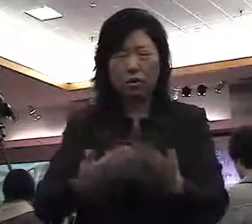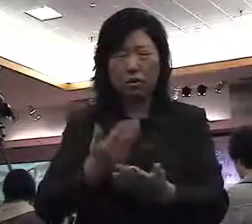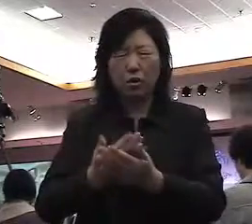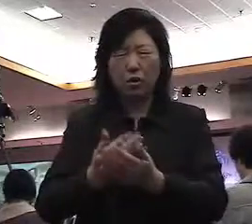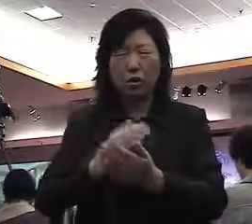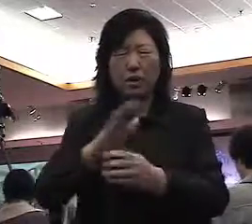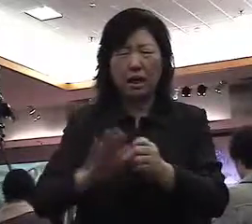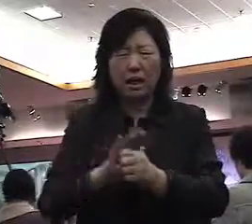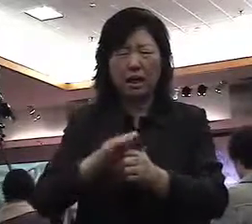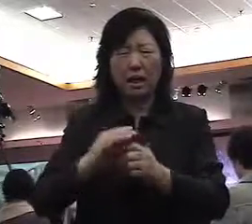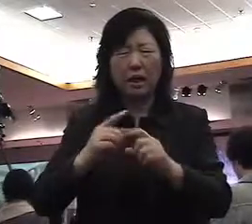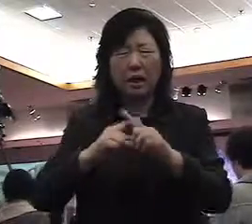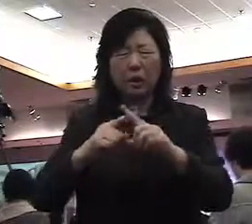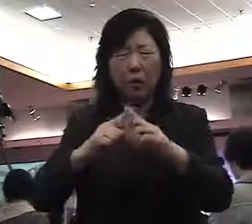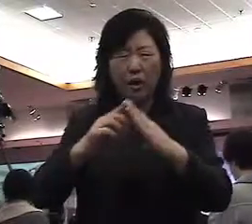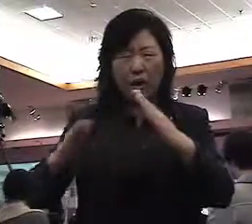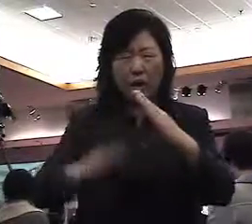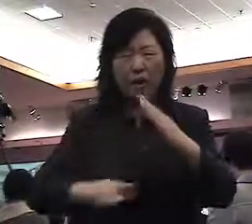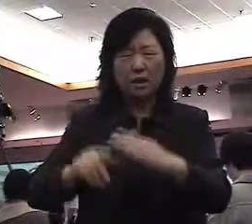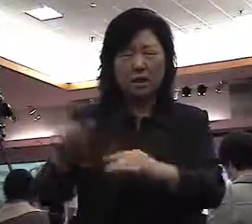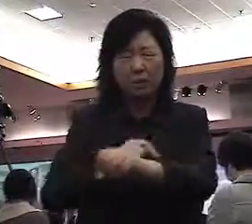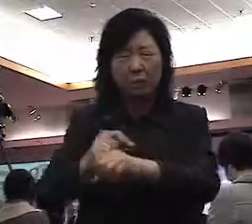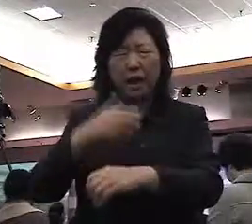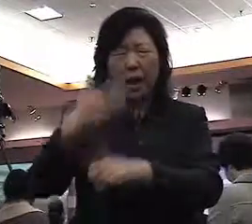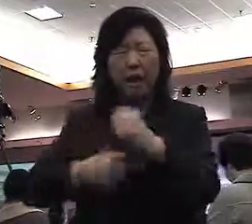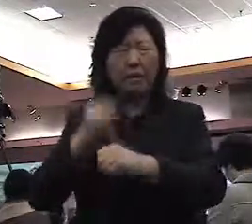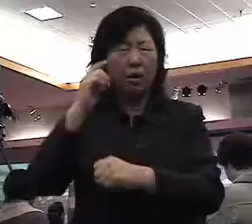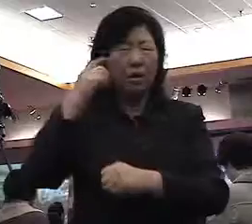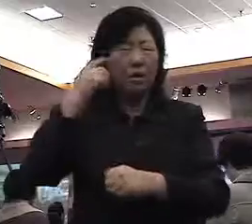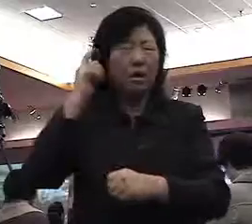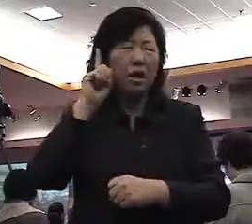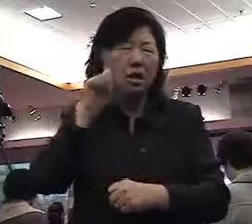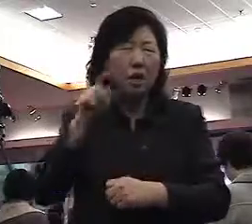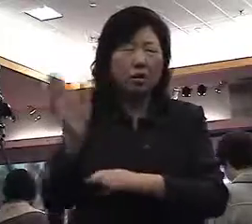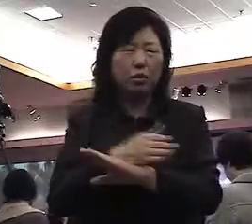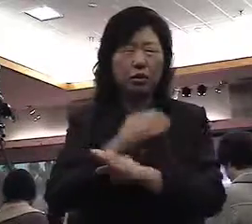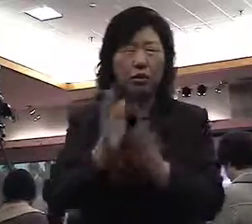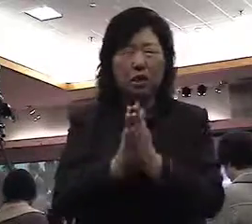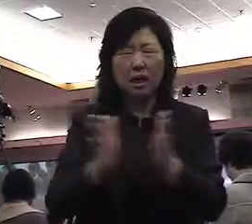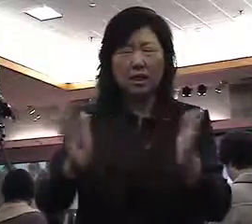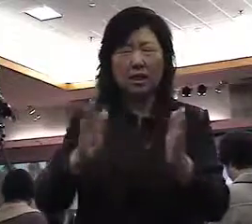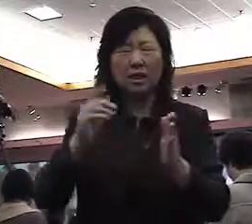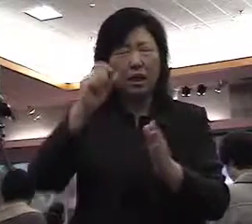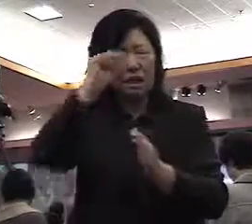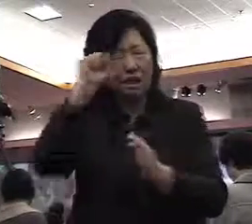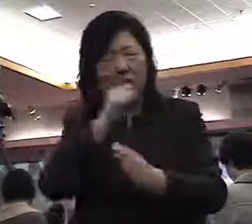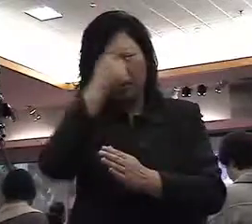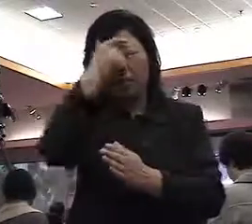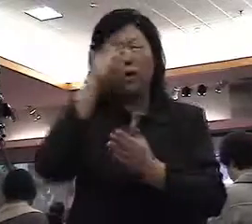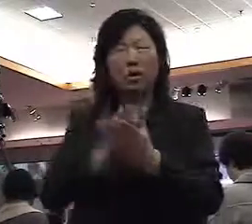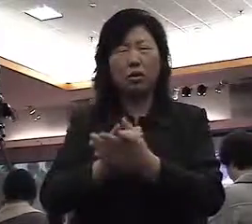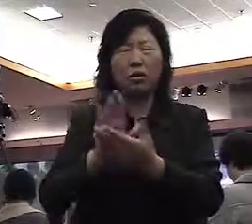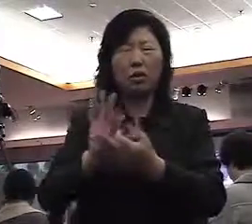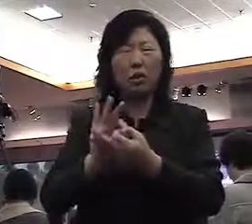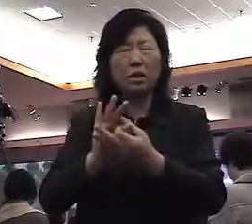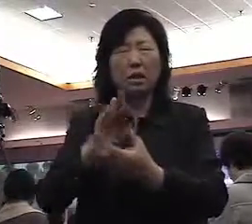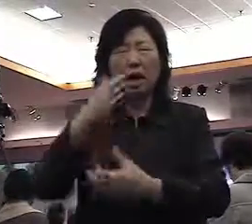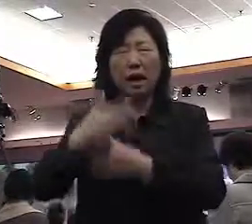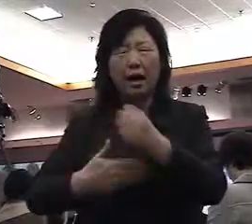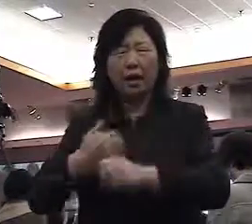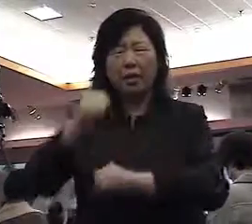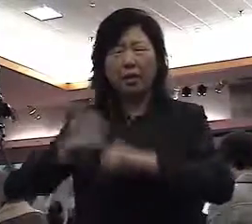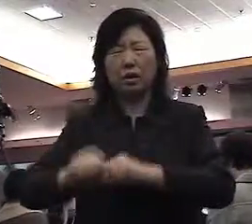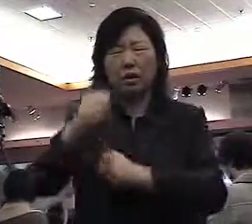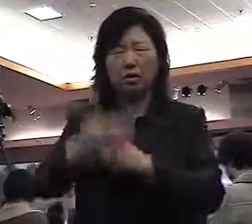주시옵소서. 하나님 오시어서 우리 가운데 아픈 액을 물리쳐 주시옵소서. 주여, 정말 주님께 선물